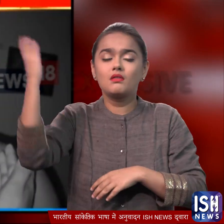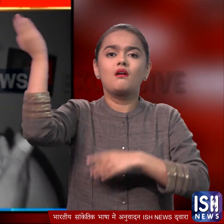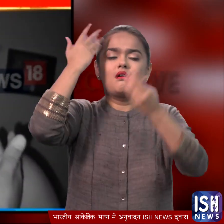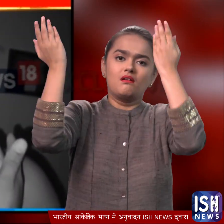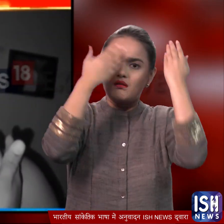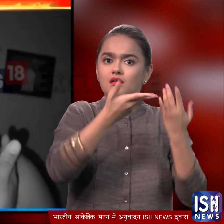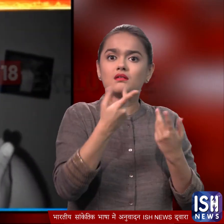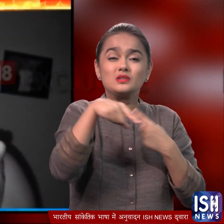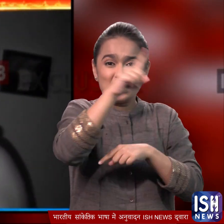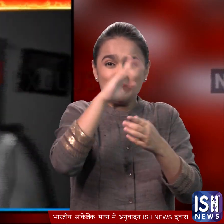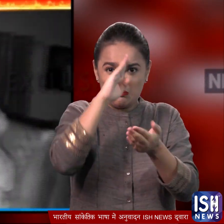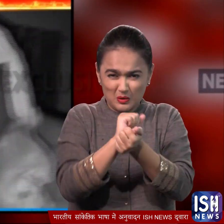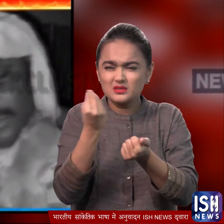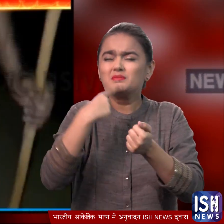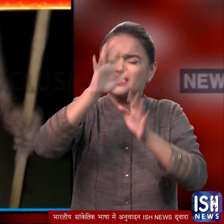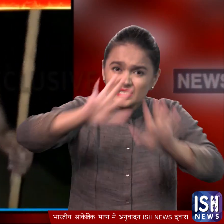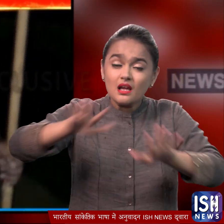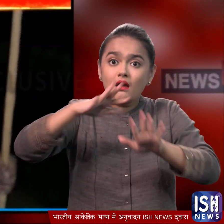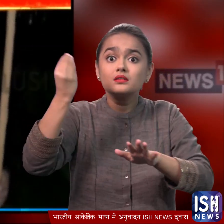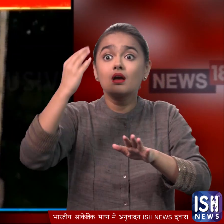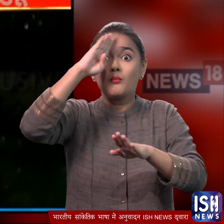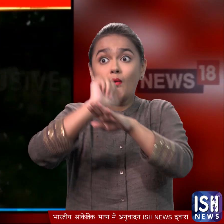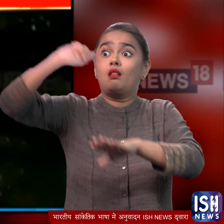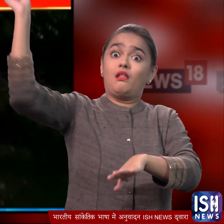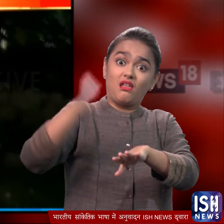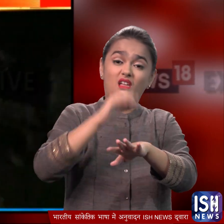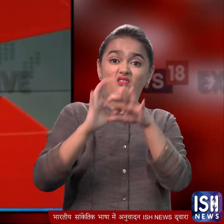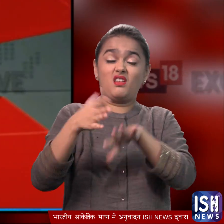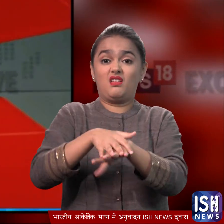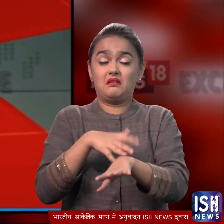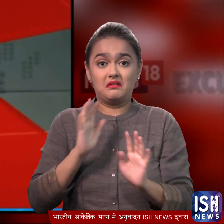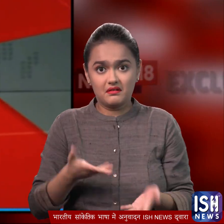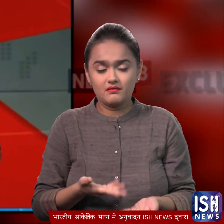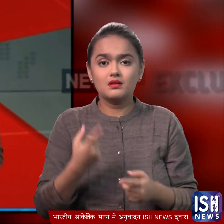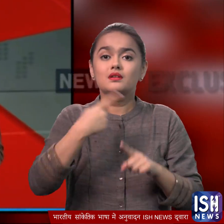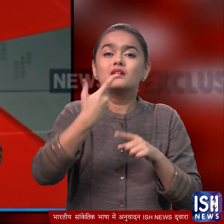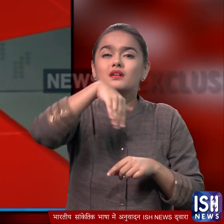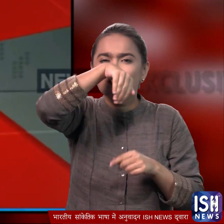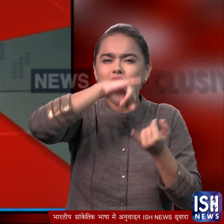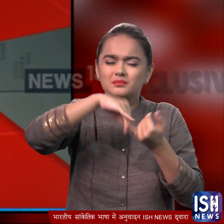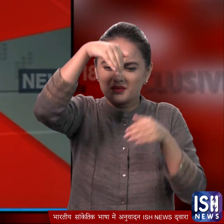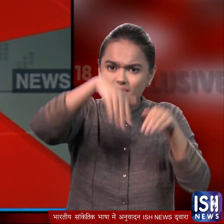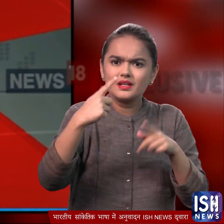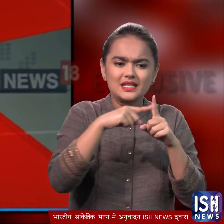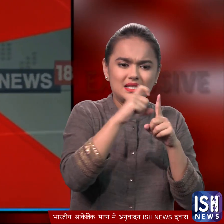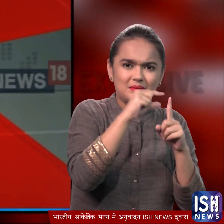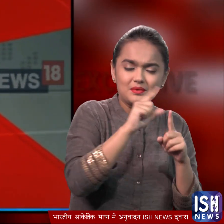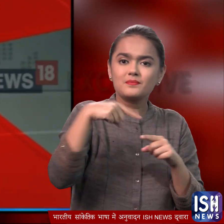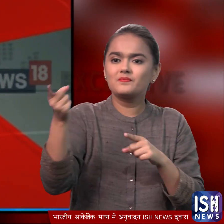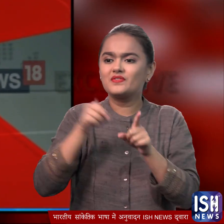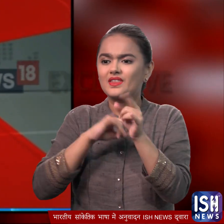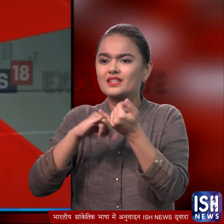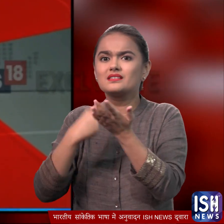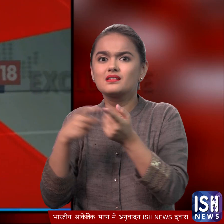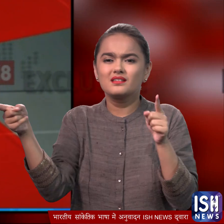हो गए। इस बवाल को शांत कराने के दौरान कुछ पुलिस वाले भी जख्मी हो गए। सौभाग्य की बात है कि गणपति विसर्जन के दौरान गुंटूर में